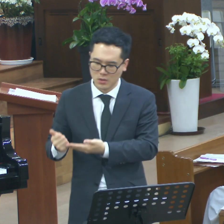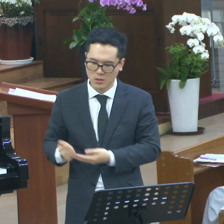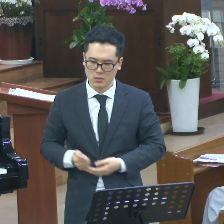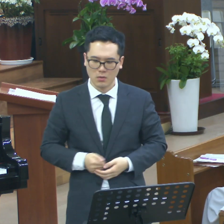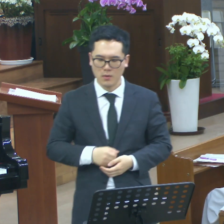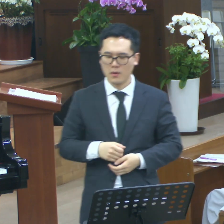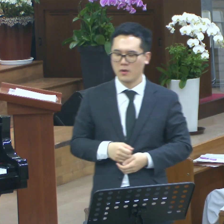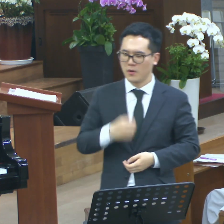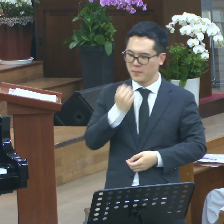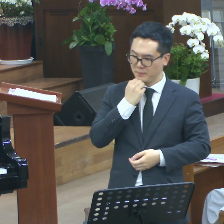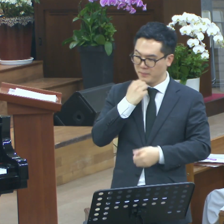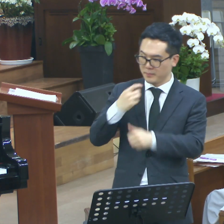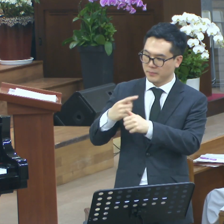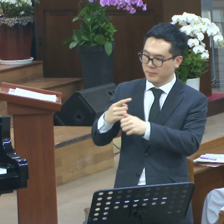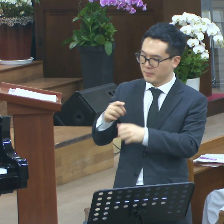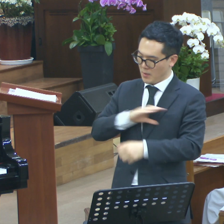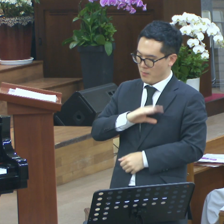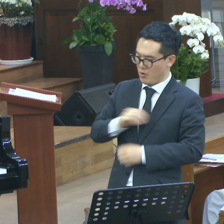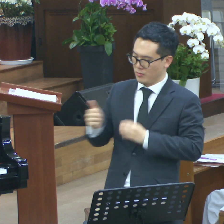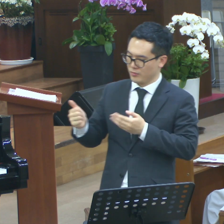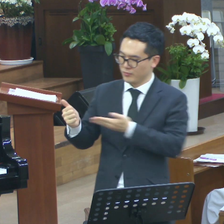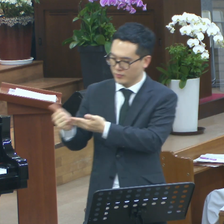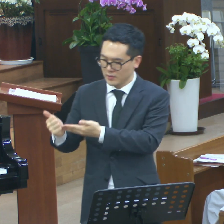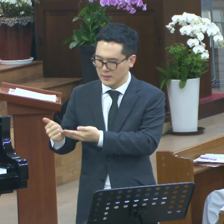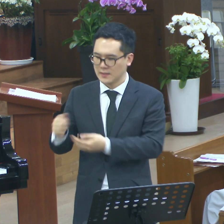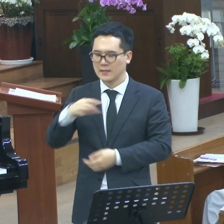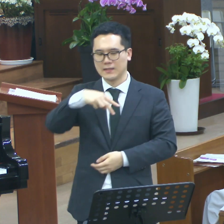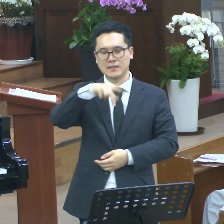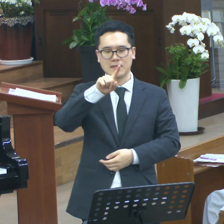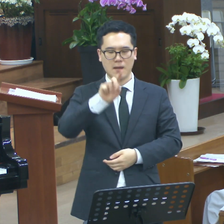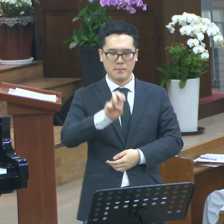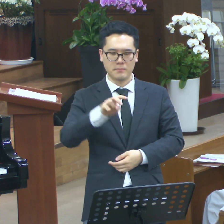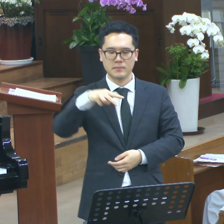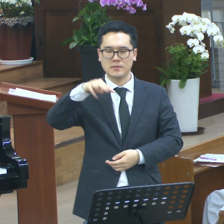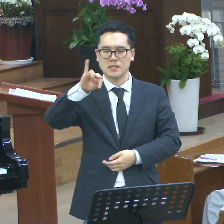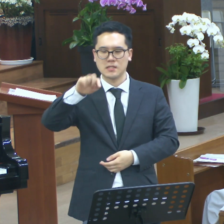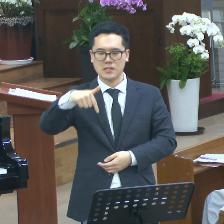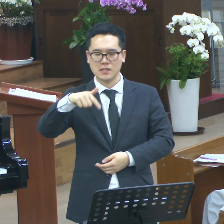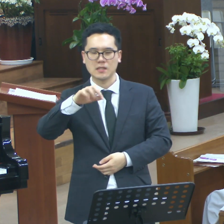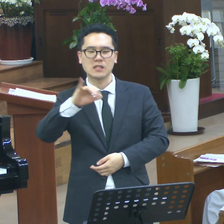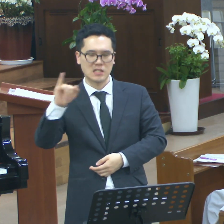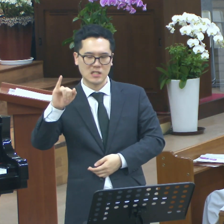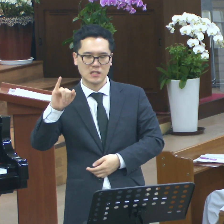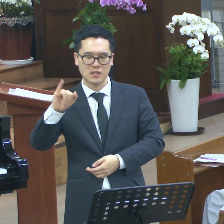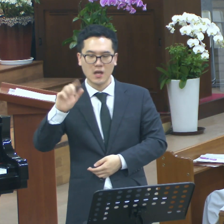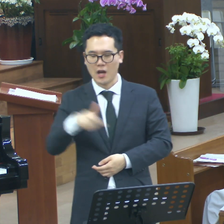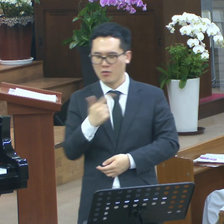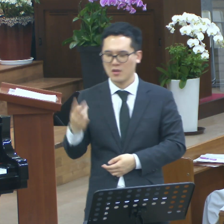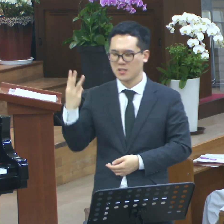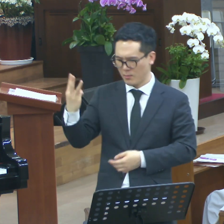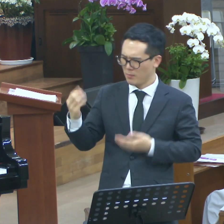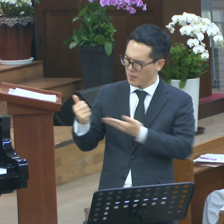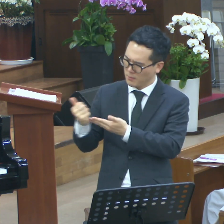지어줬어요. 그런데 밥을 이렇게 하는데 막 그 남편을 위해서 밥을 할 때 막 너무 즐겁고 콧노래가 막